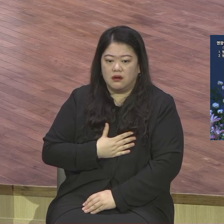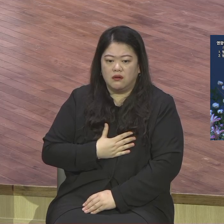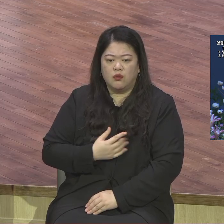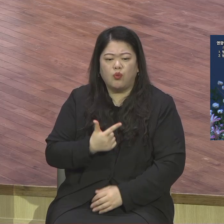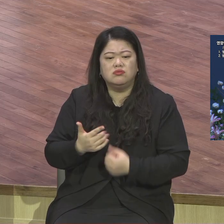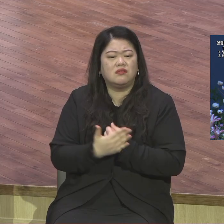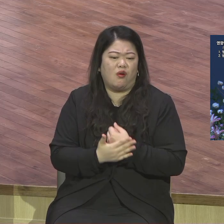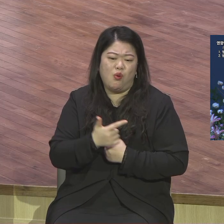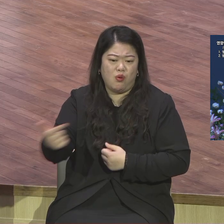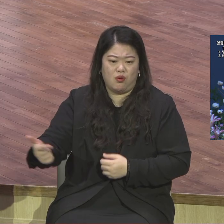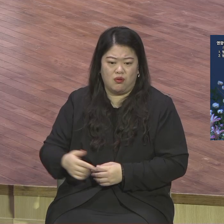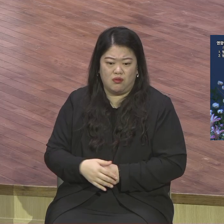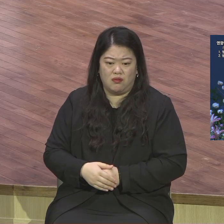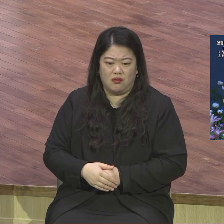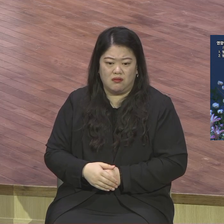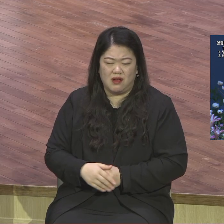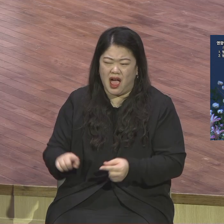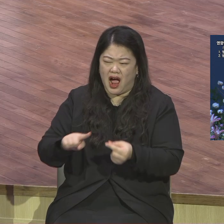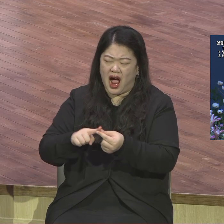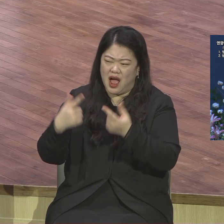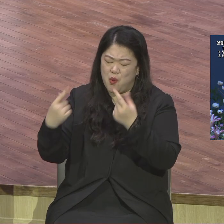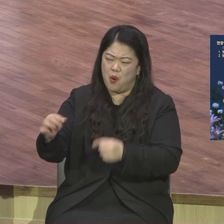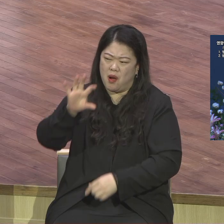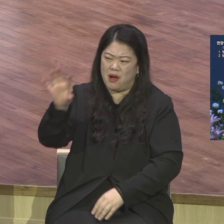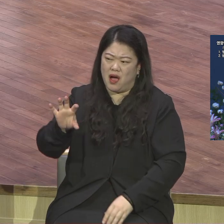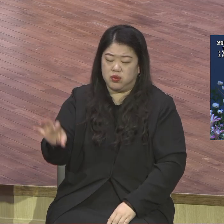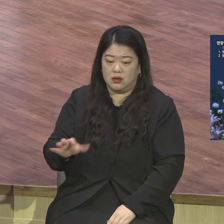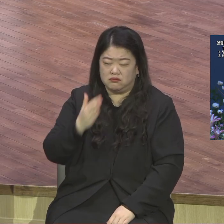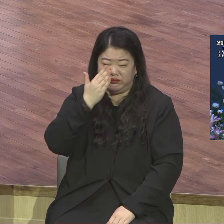얼마나 하나님 기뻐 받은 찬양입니까? 순수하게